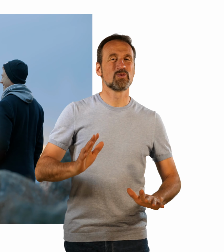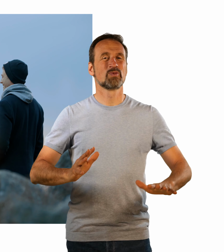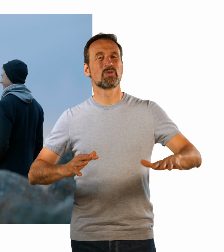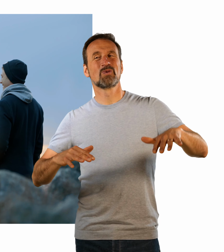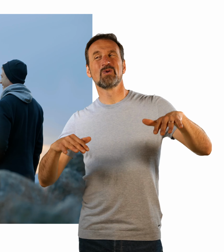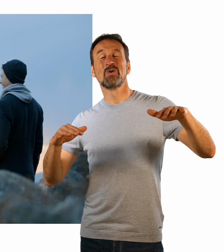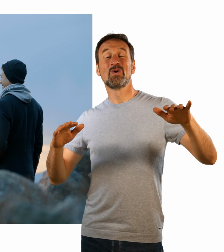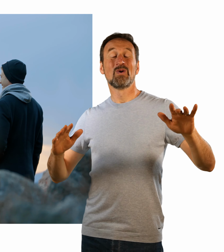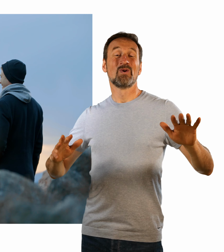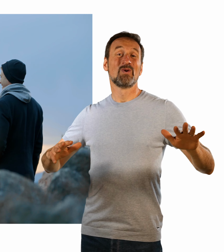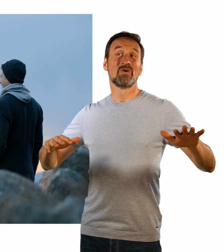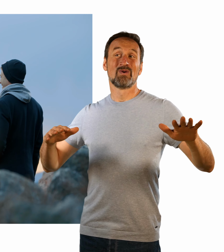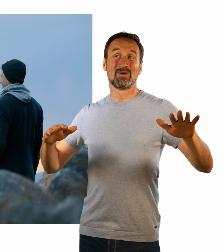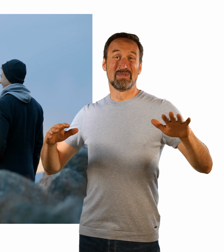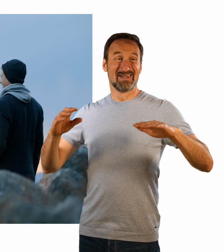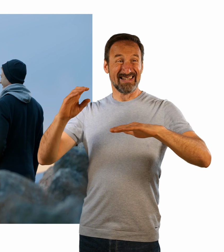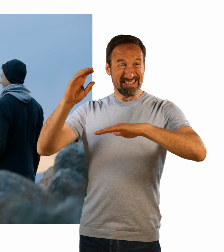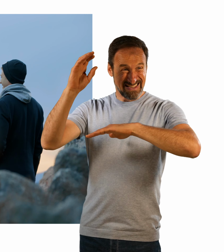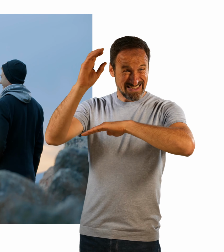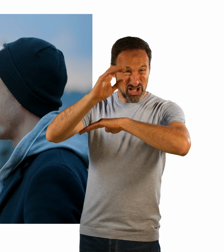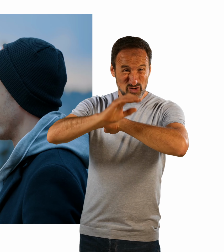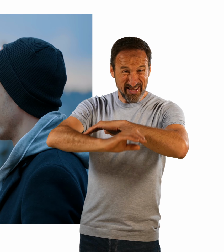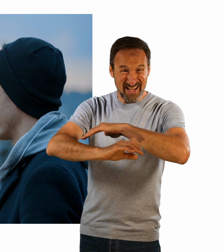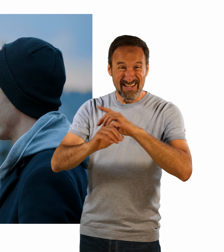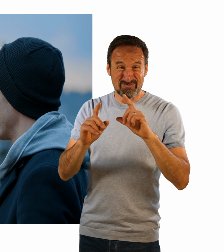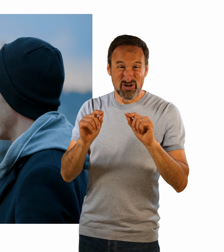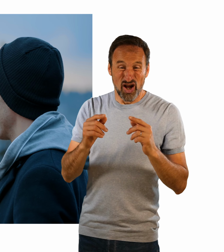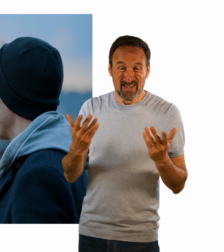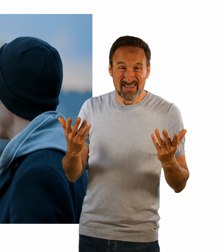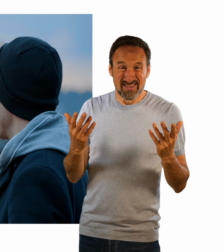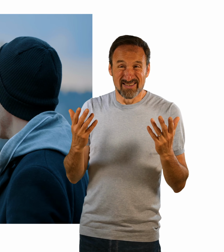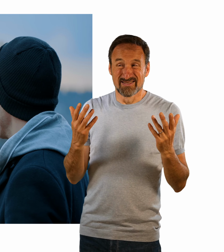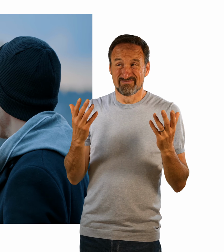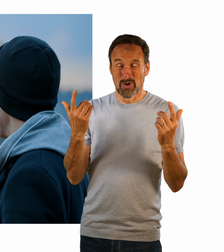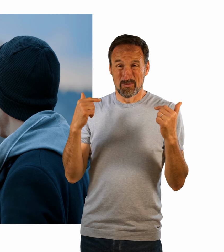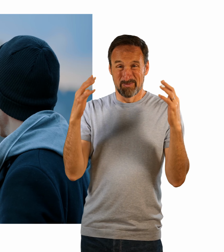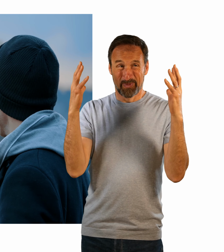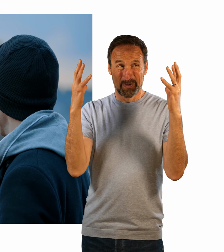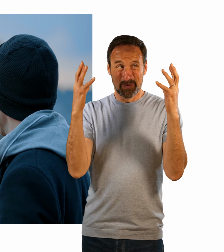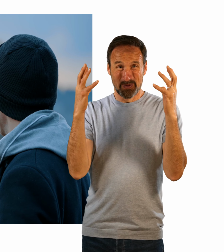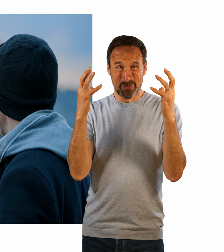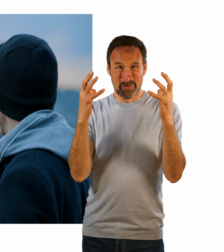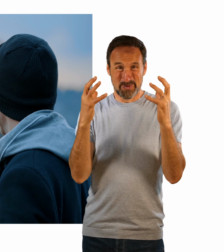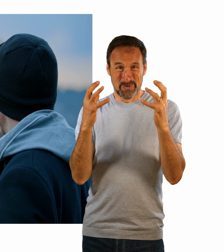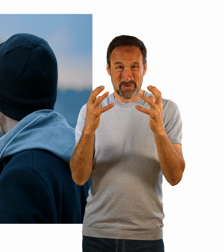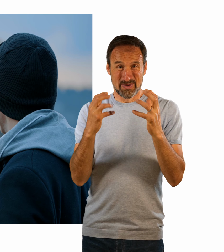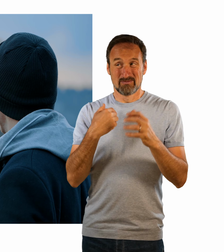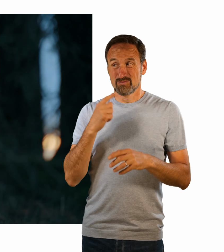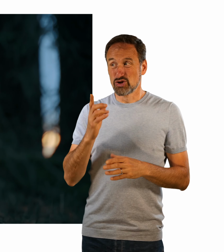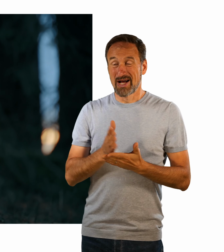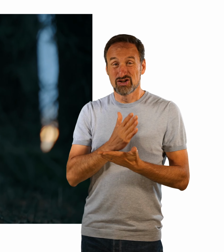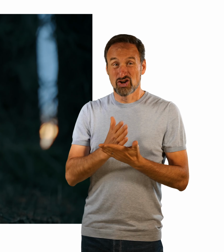Aber Sonnenuntergang heißt auch, Dämmerung kommt. Und langsam wurde es dunkel im Wald. Und meine Entscheidung kam näher.